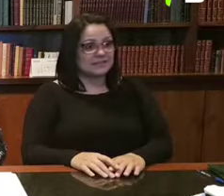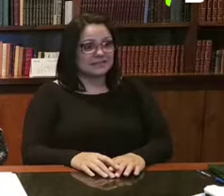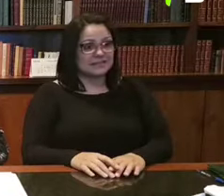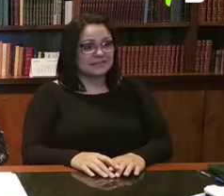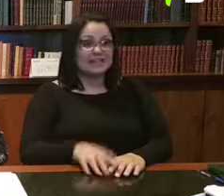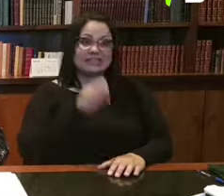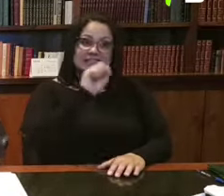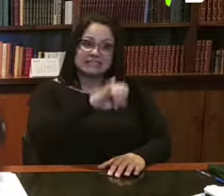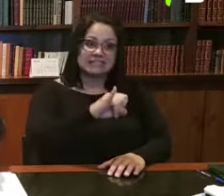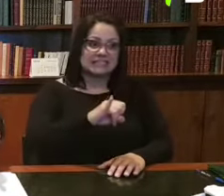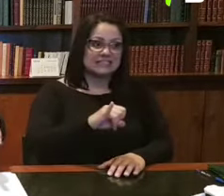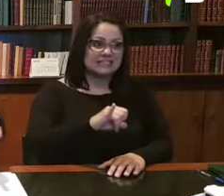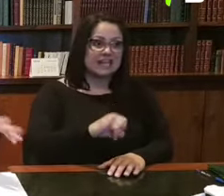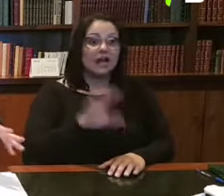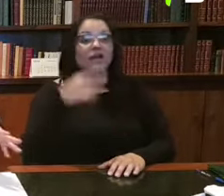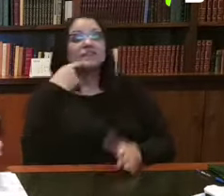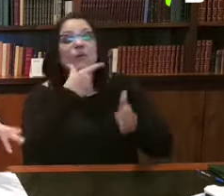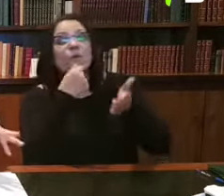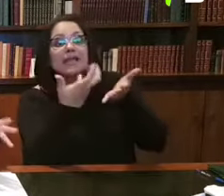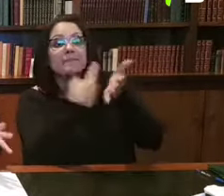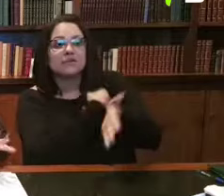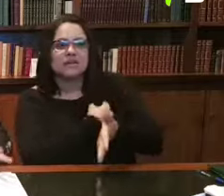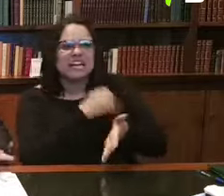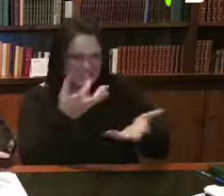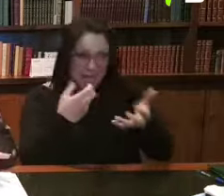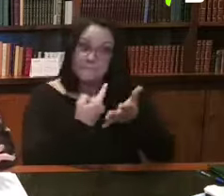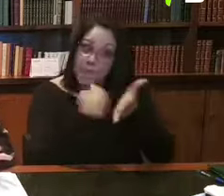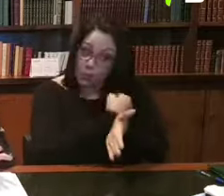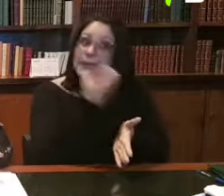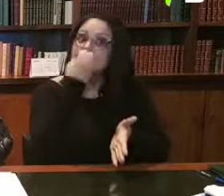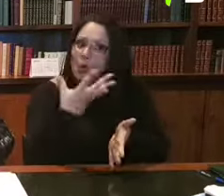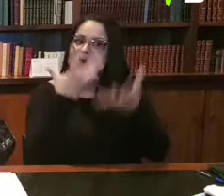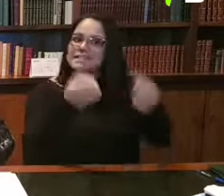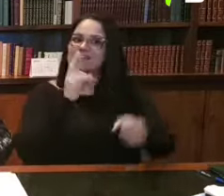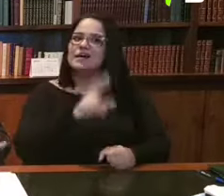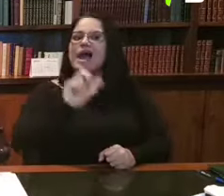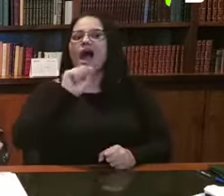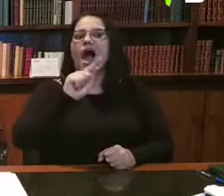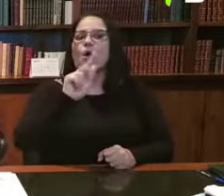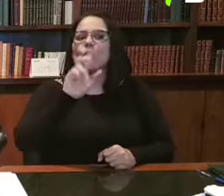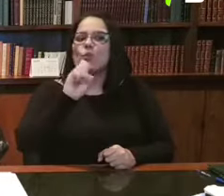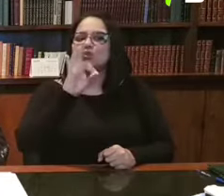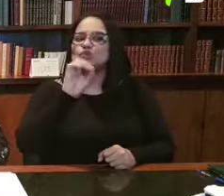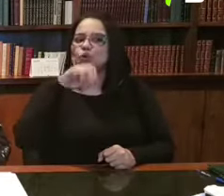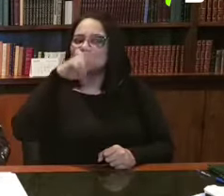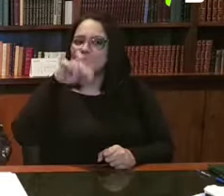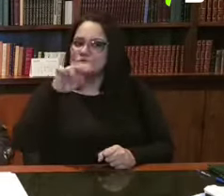se esforçar saber que a pergunta é boa só não sei quanto a vocês uma pergunta alguns lado aqui vai